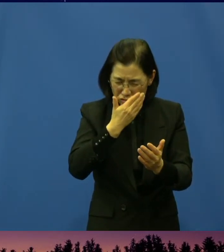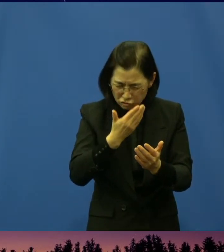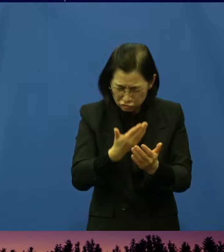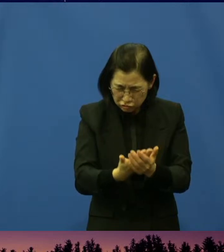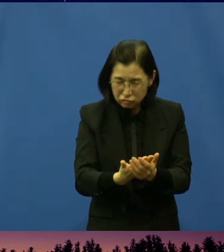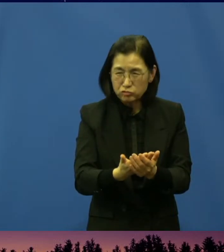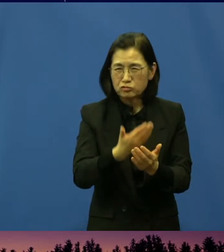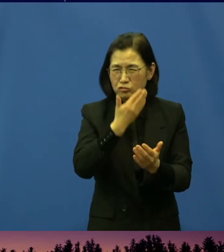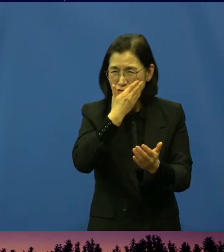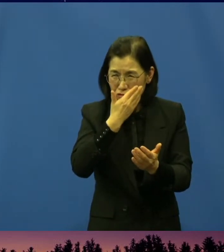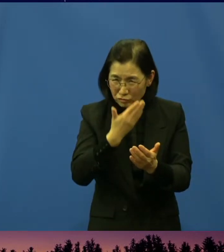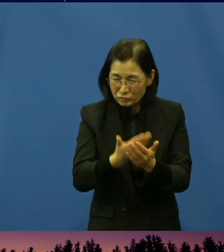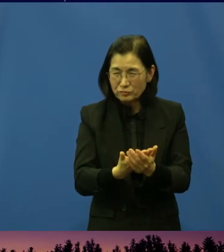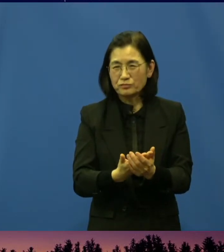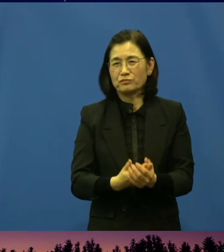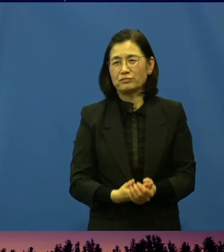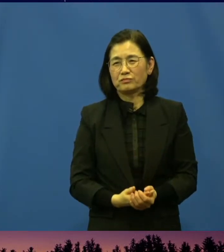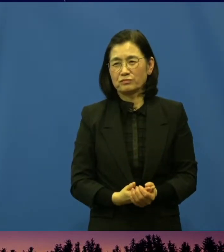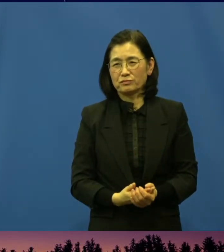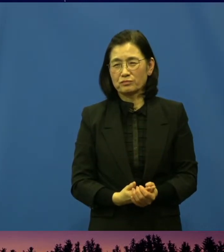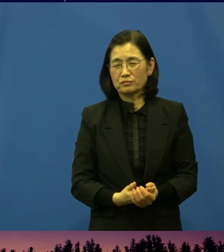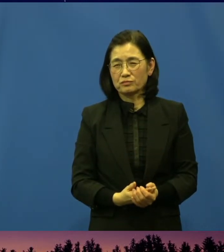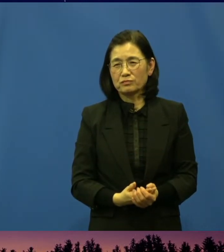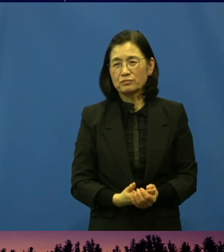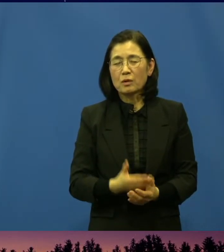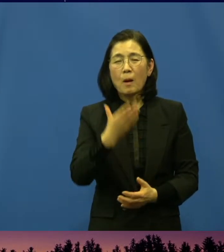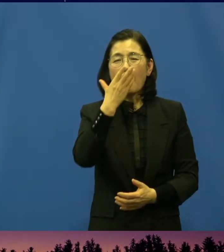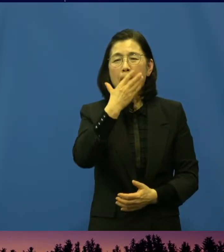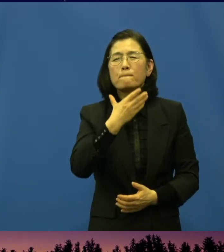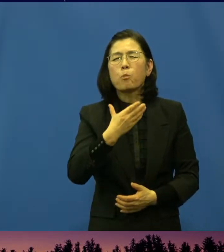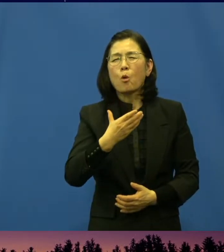시간을 가장 복되게 보내시는 거예요.